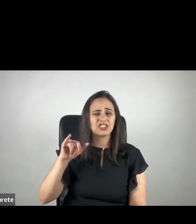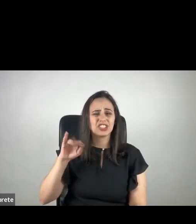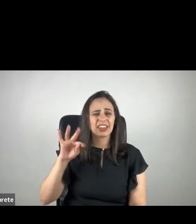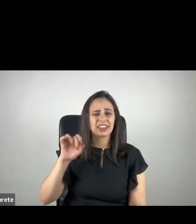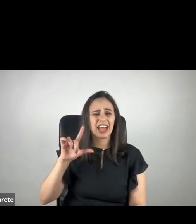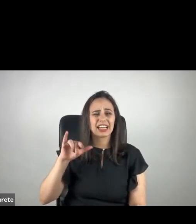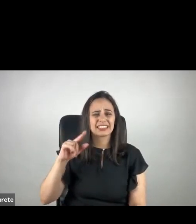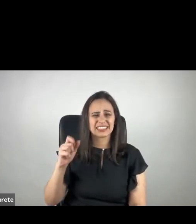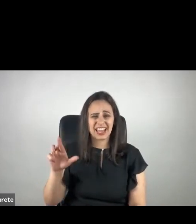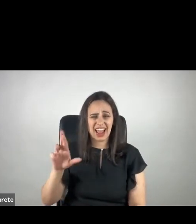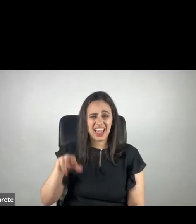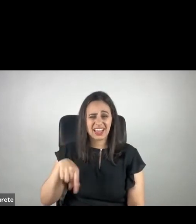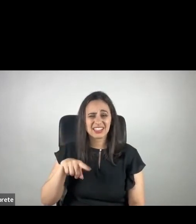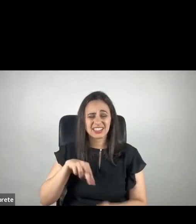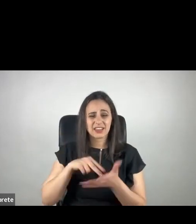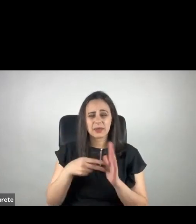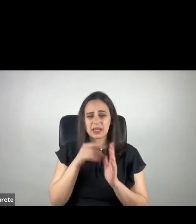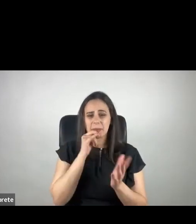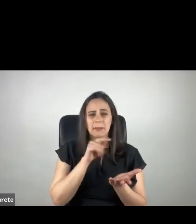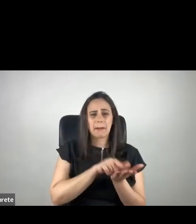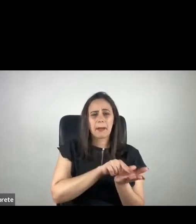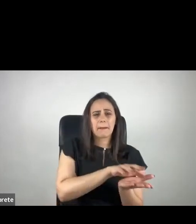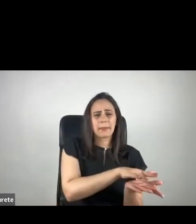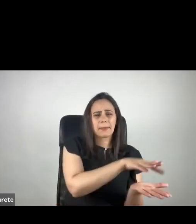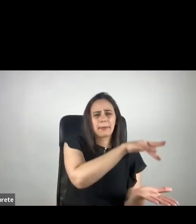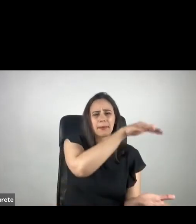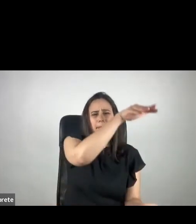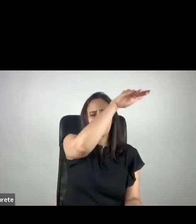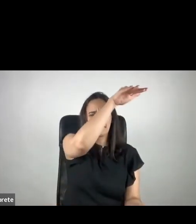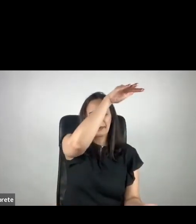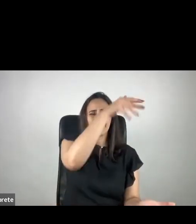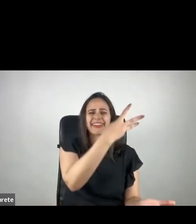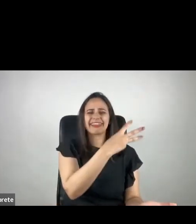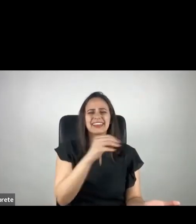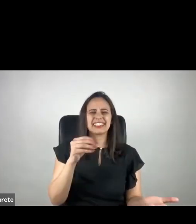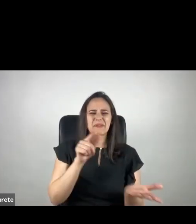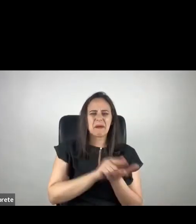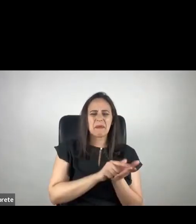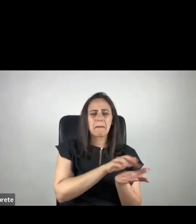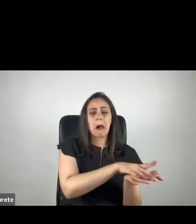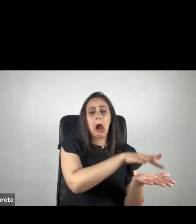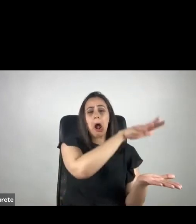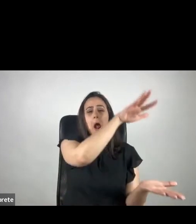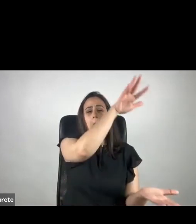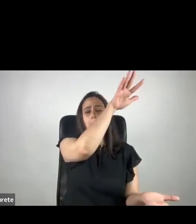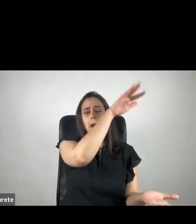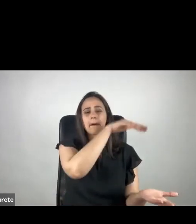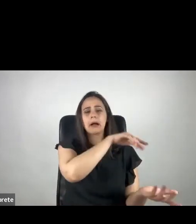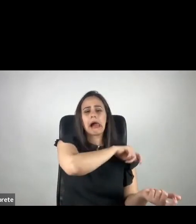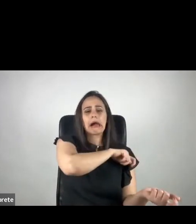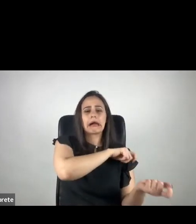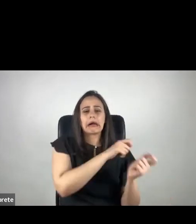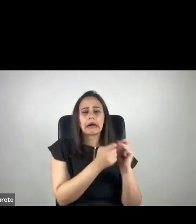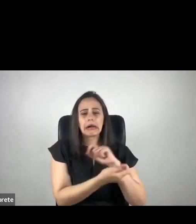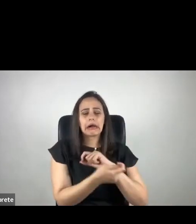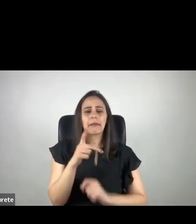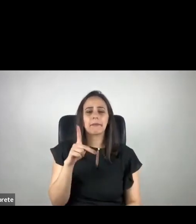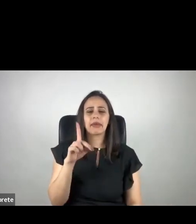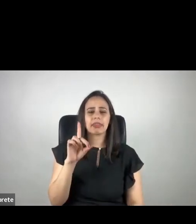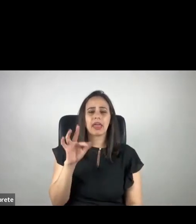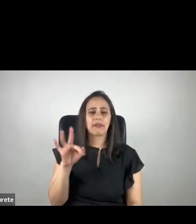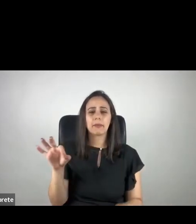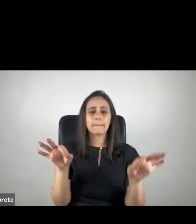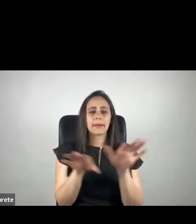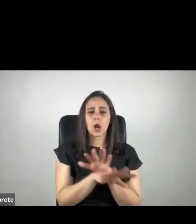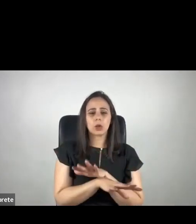pô, beleza, eu tenho uma pilha de papel, eu tenho uma pilha de 300 papéis, deixa eu passar isso em PDF. A acessibilidade